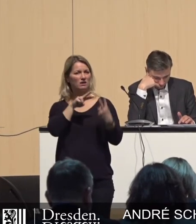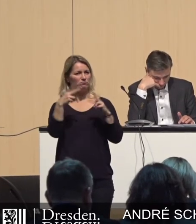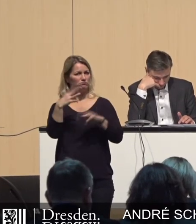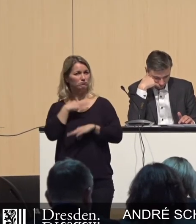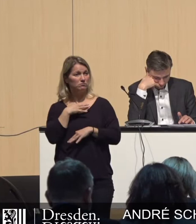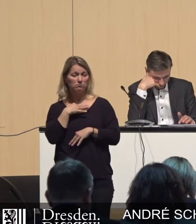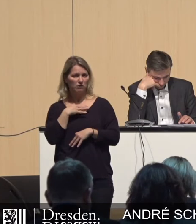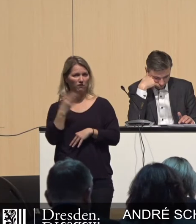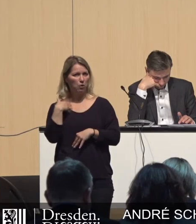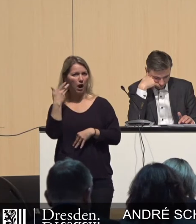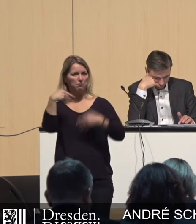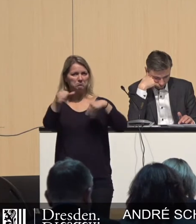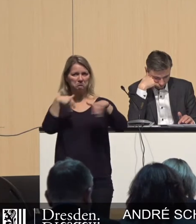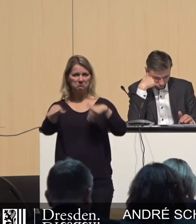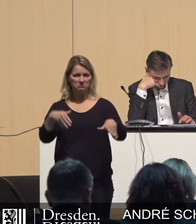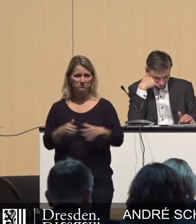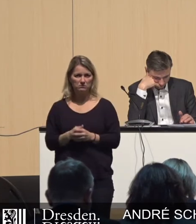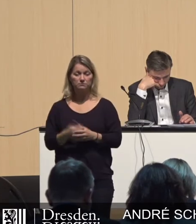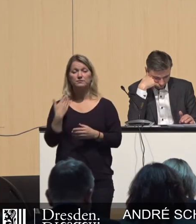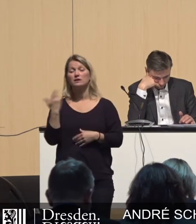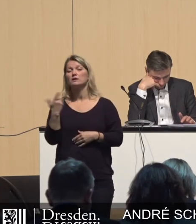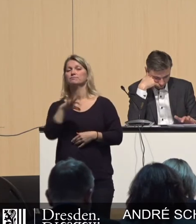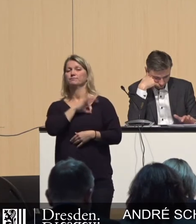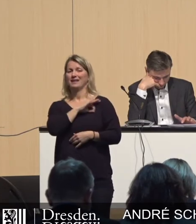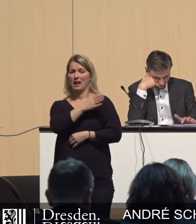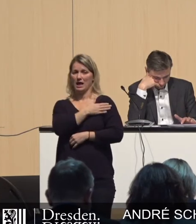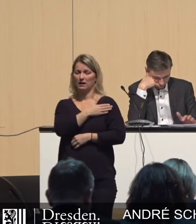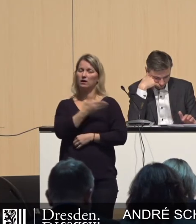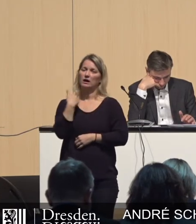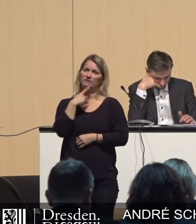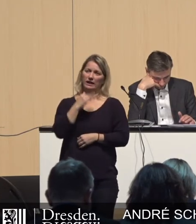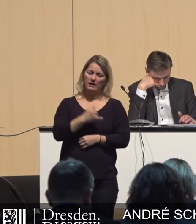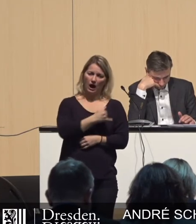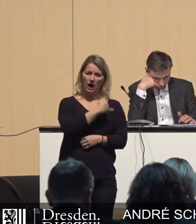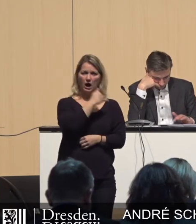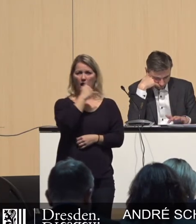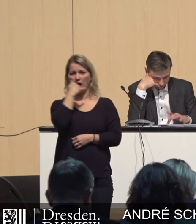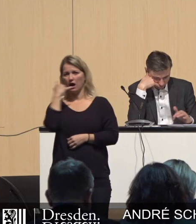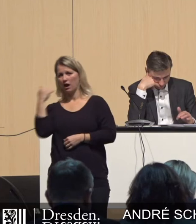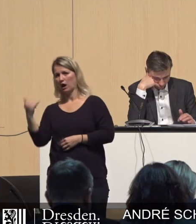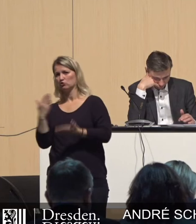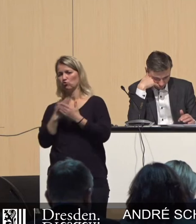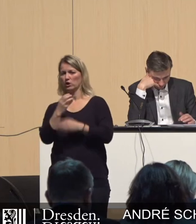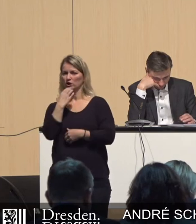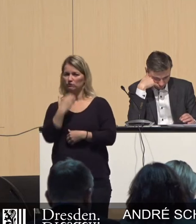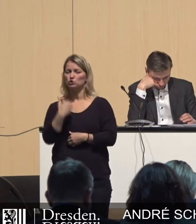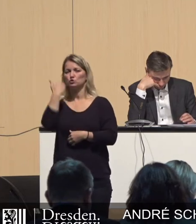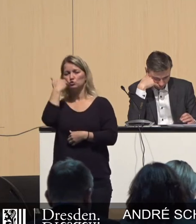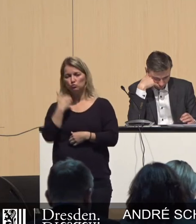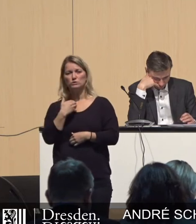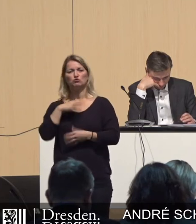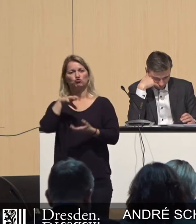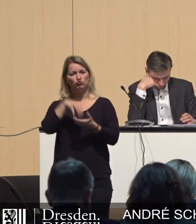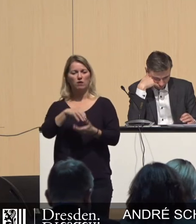Wir von der Linken haben uns hingegen über viele Jahre hinweg für die Rekommunalisierung und die Stärkung